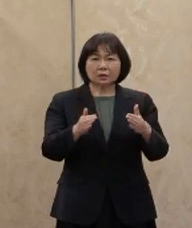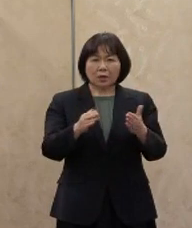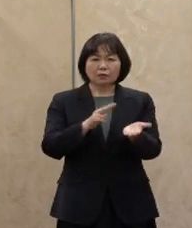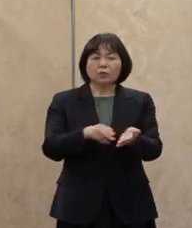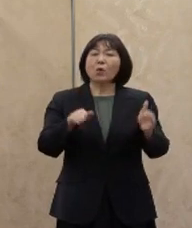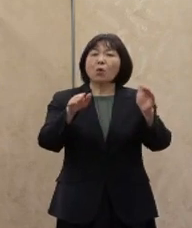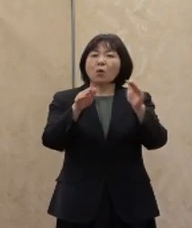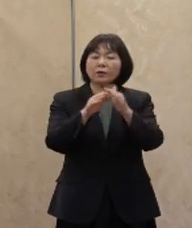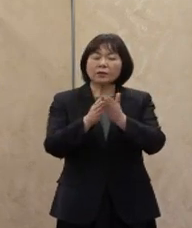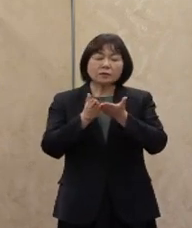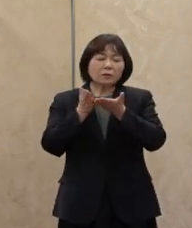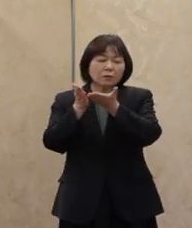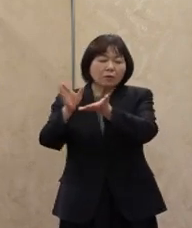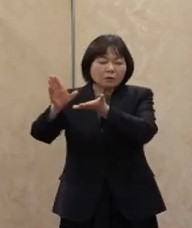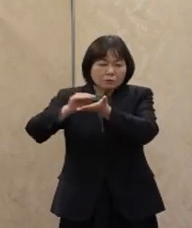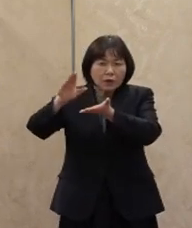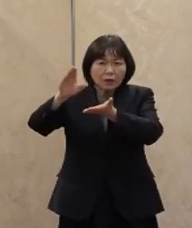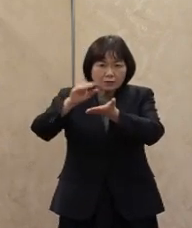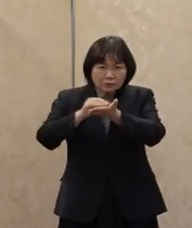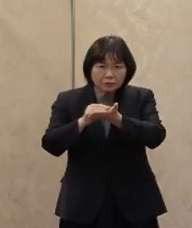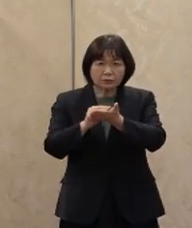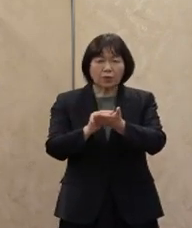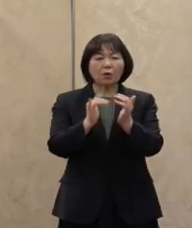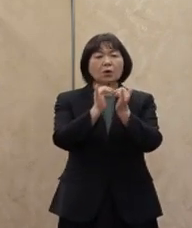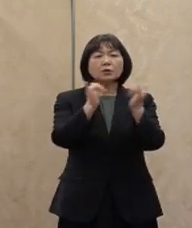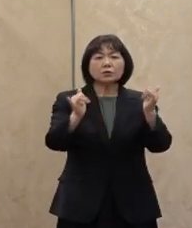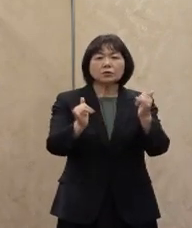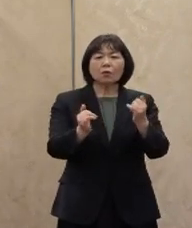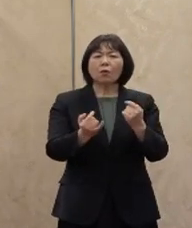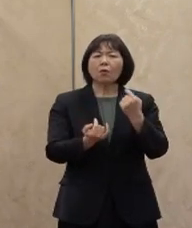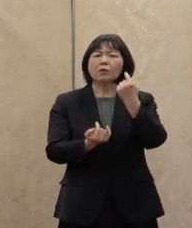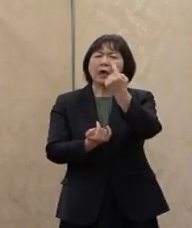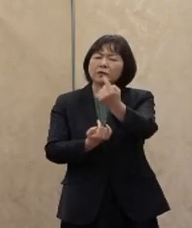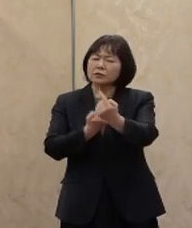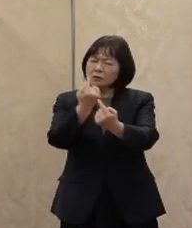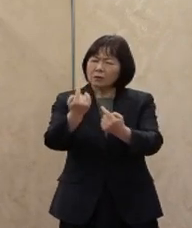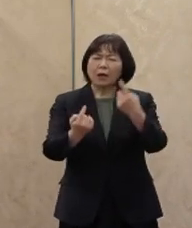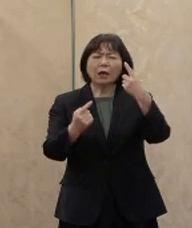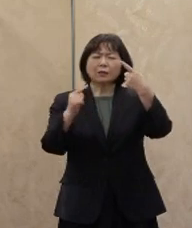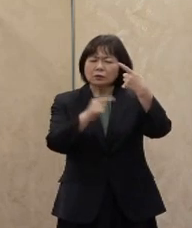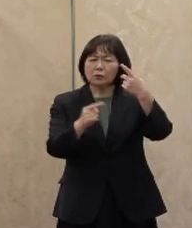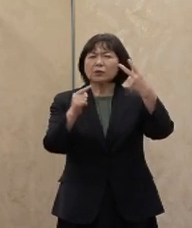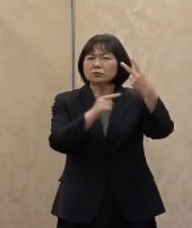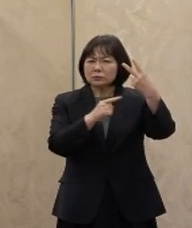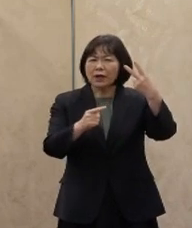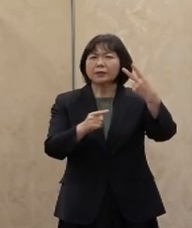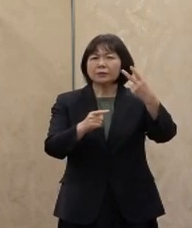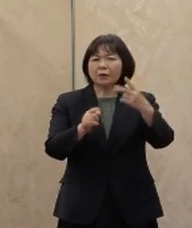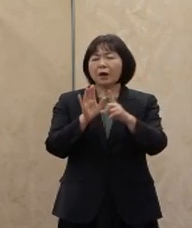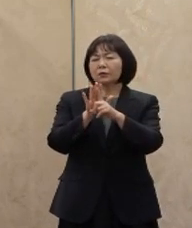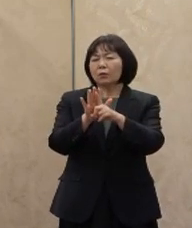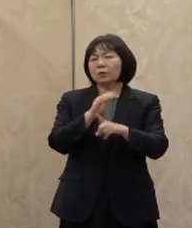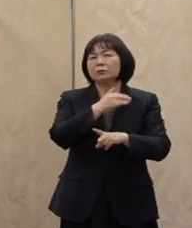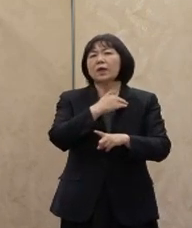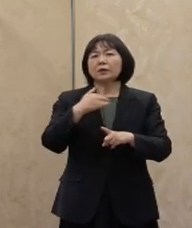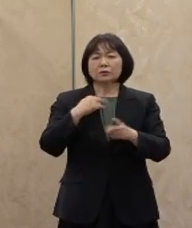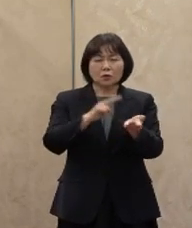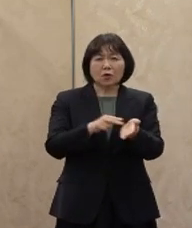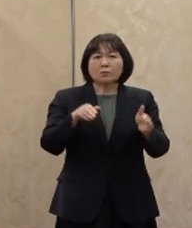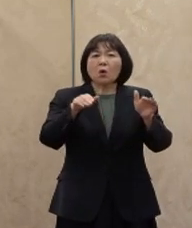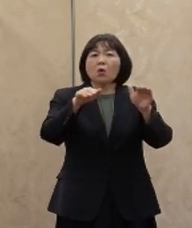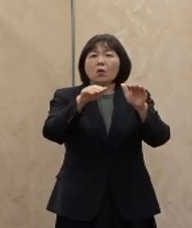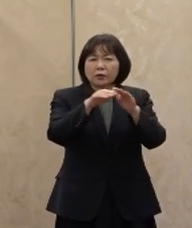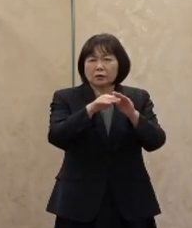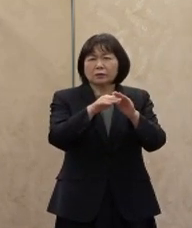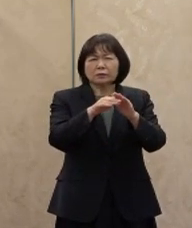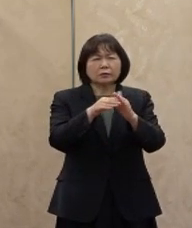出すことに関しては、1人2人でやったり全然出すことはできるけども、やはり自分の病院で受けるのは難しいという声もあって、